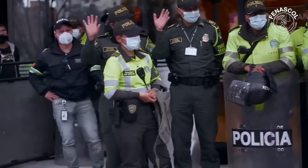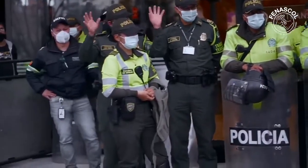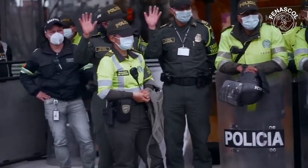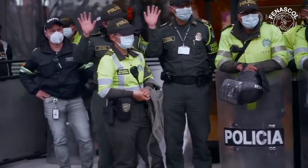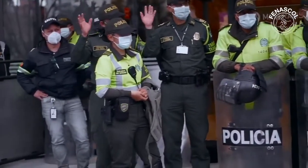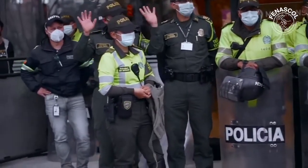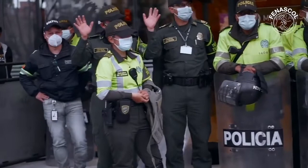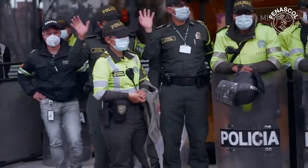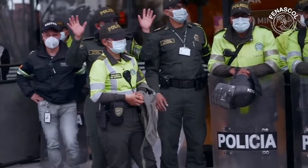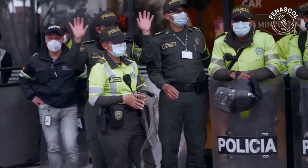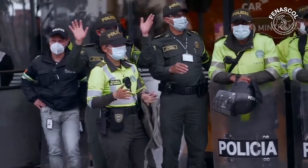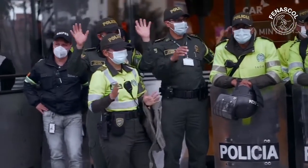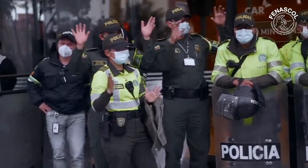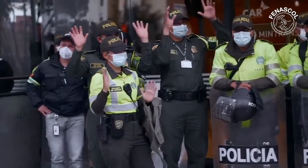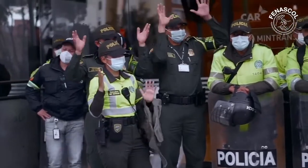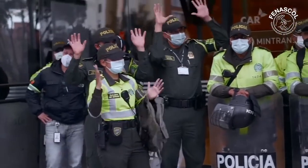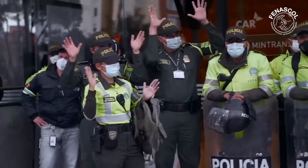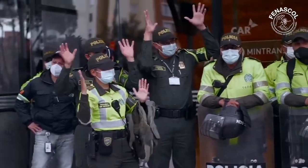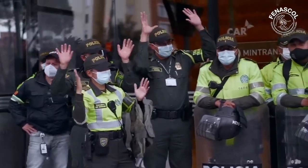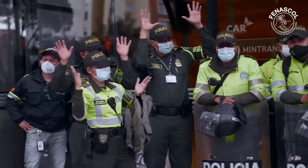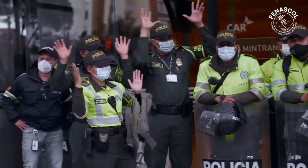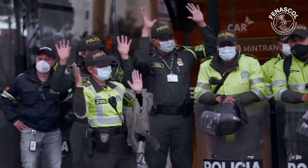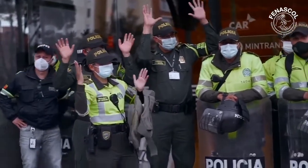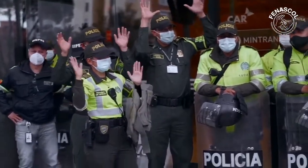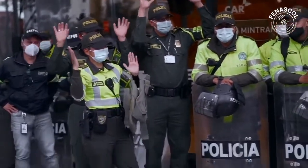a esta solución lo más pronto posible.